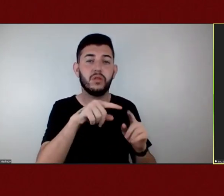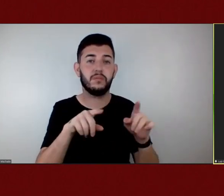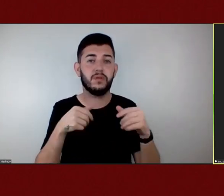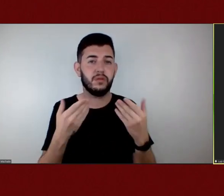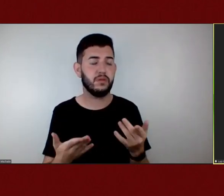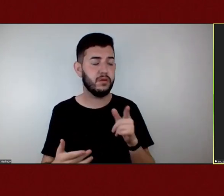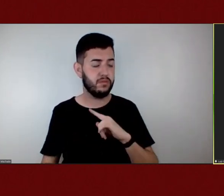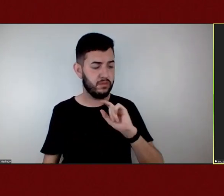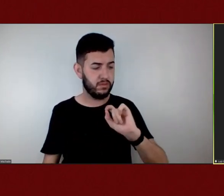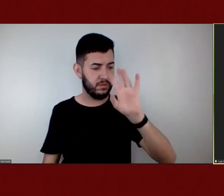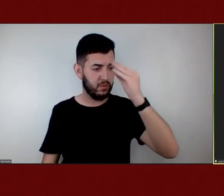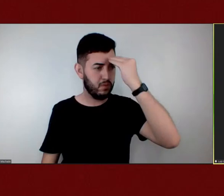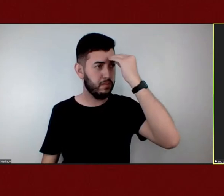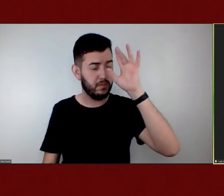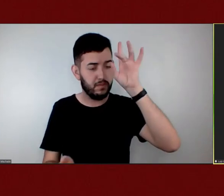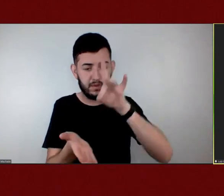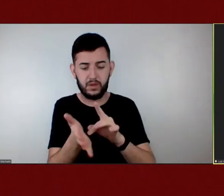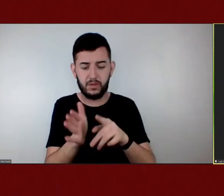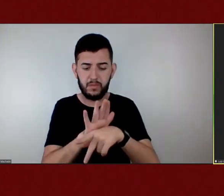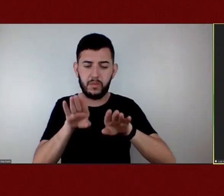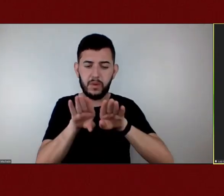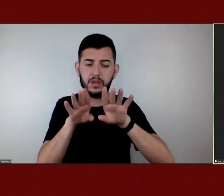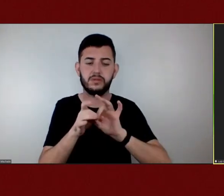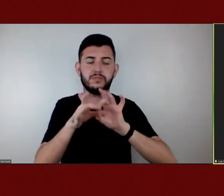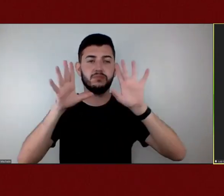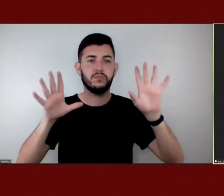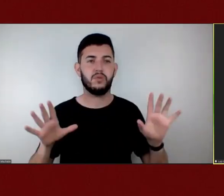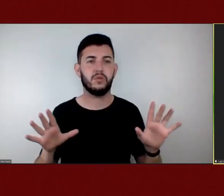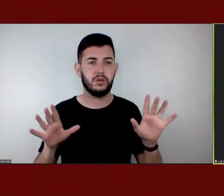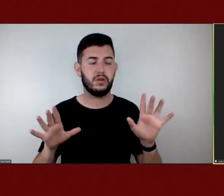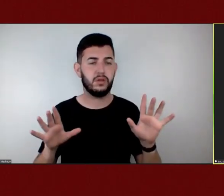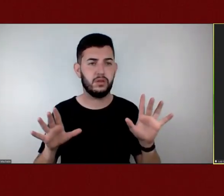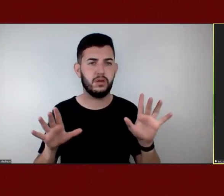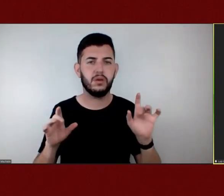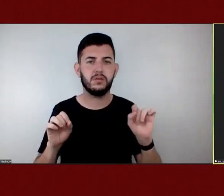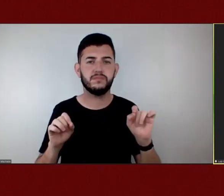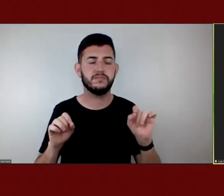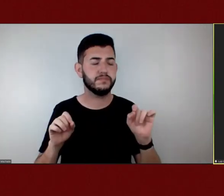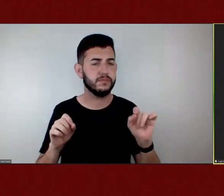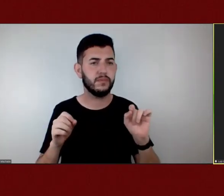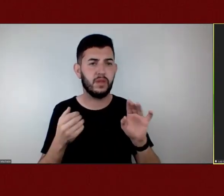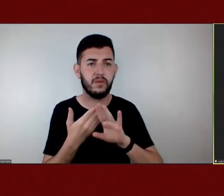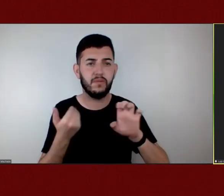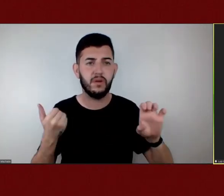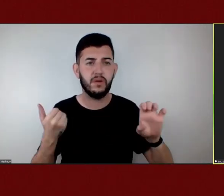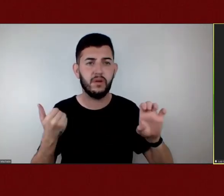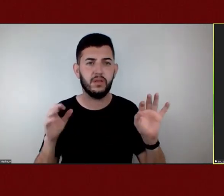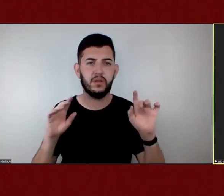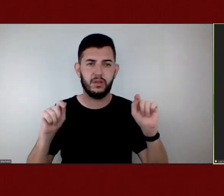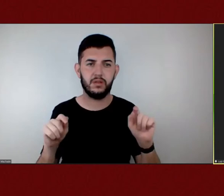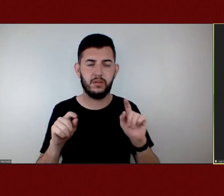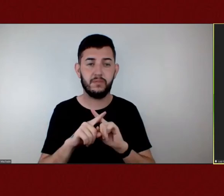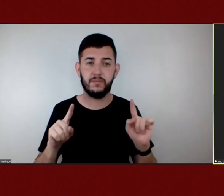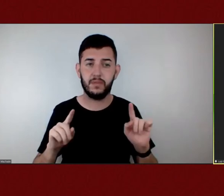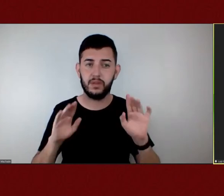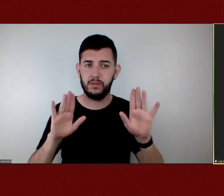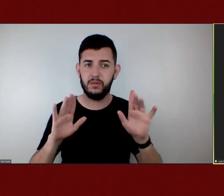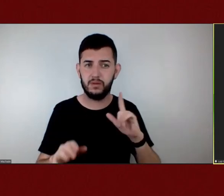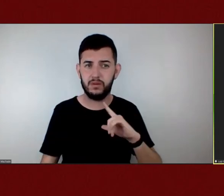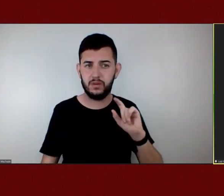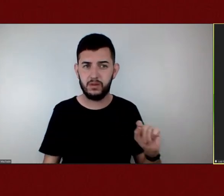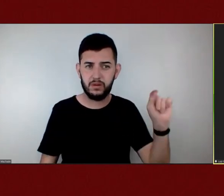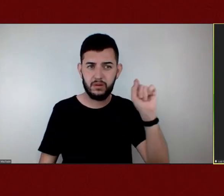de compreensão da questão democrática não estava distante, se é que estava, daquele dos seus